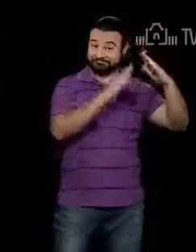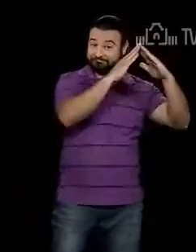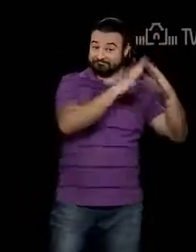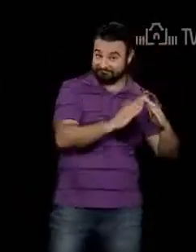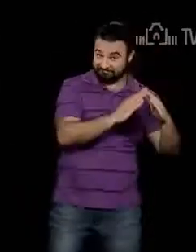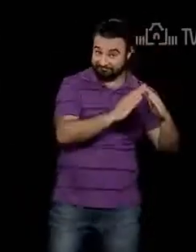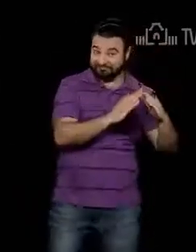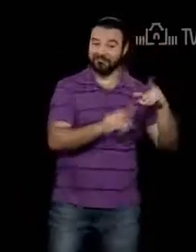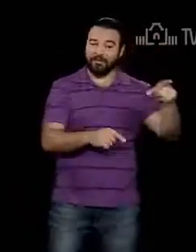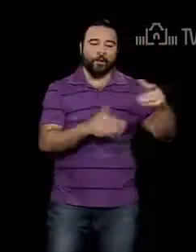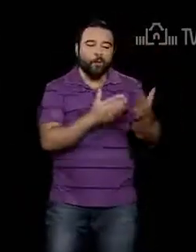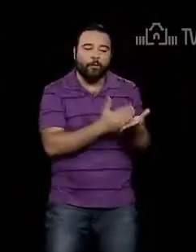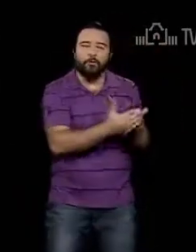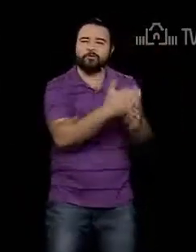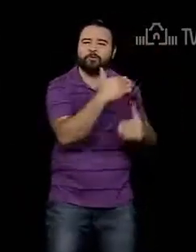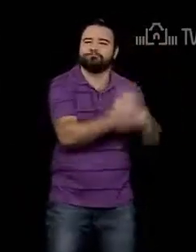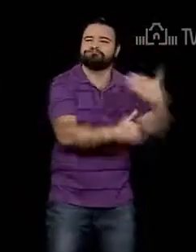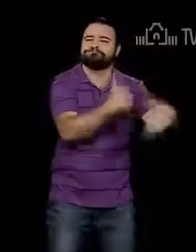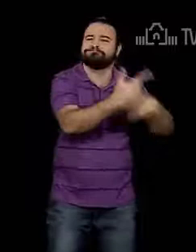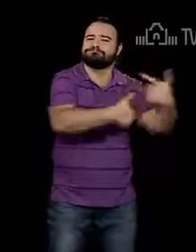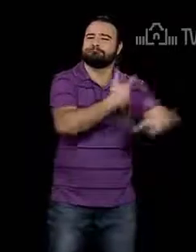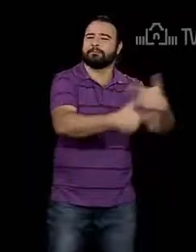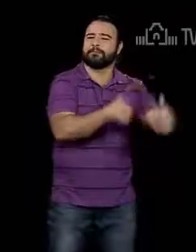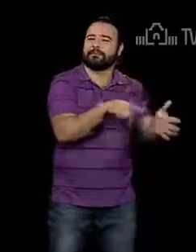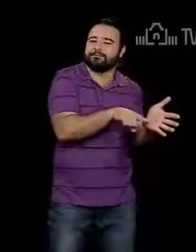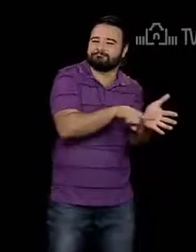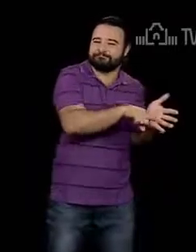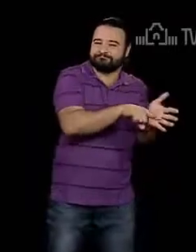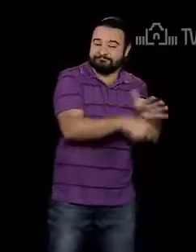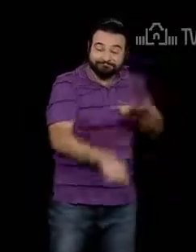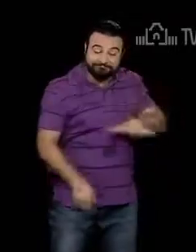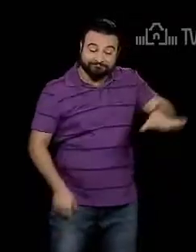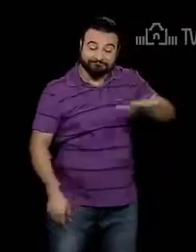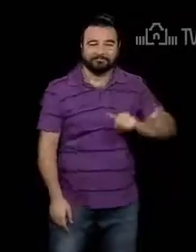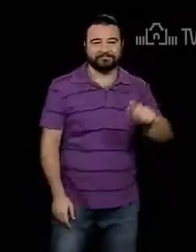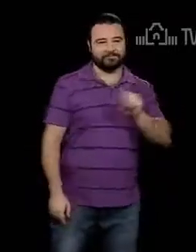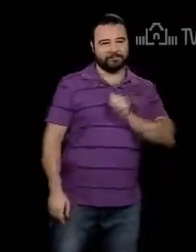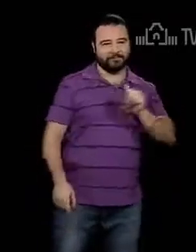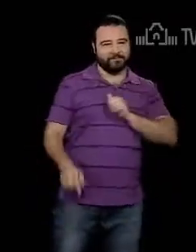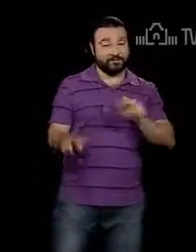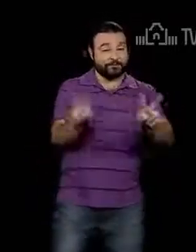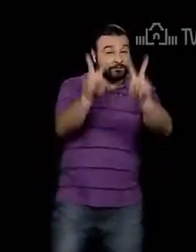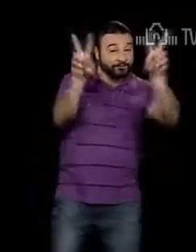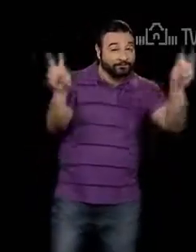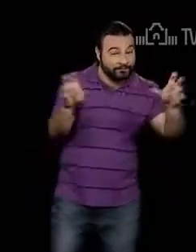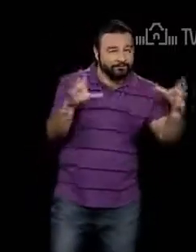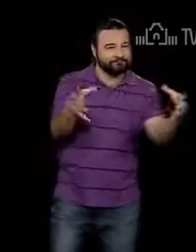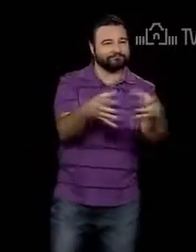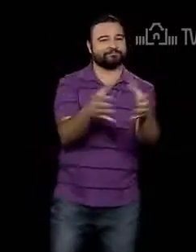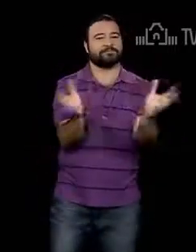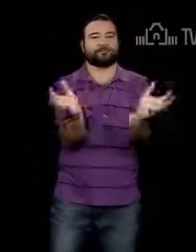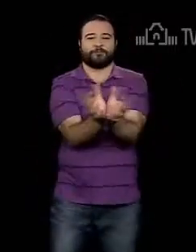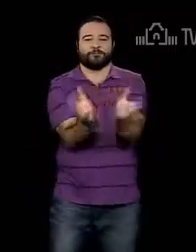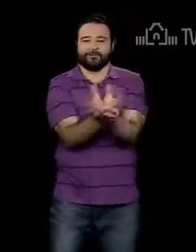Realizar pesquisas antropológicas Sobre comunidades